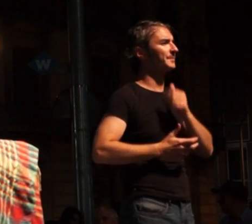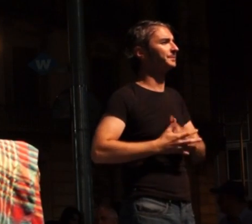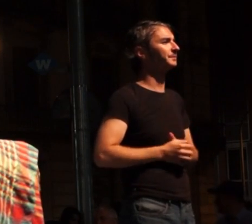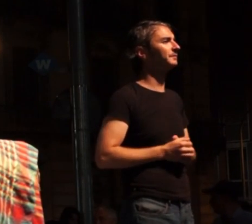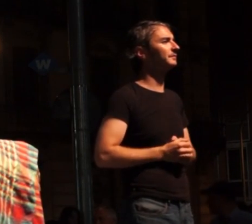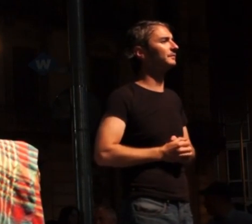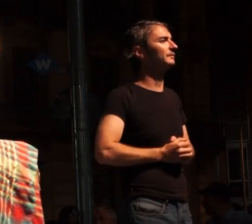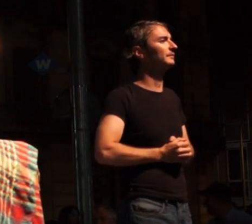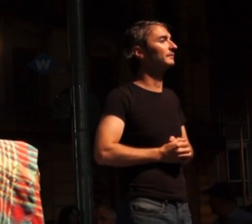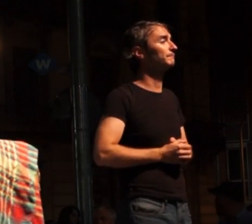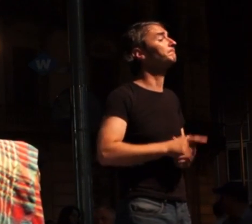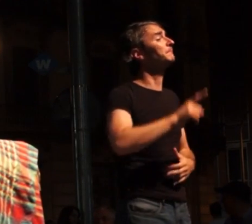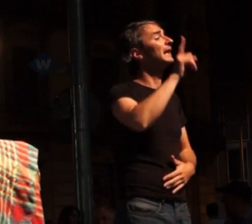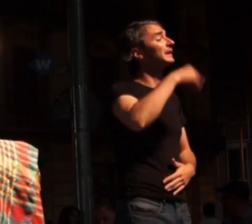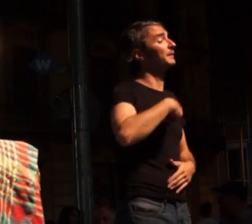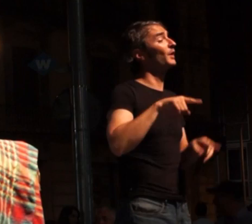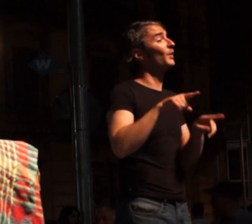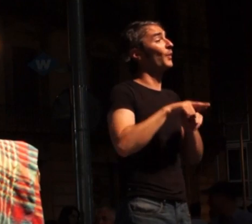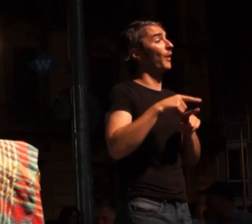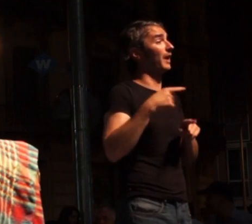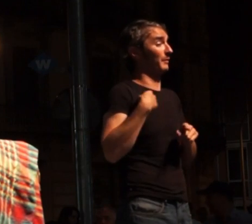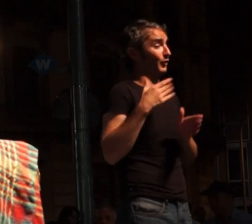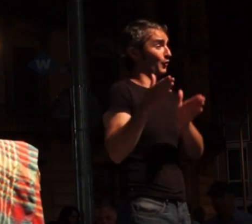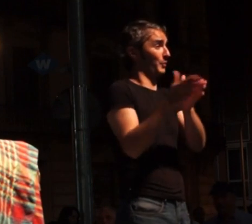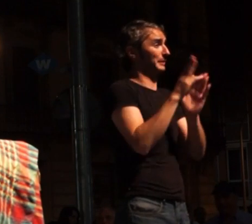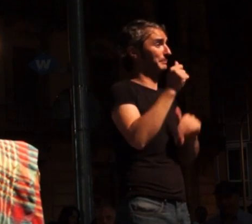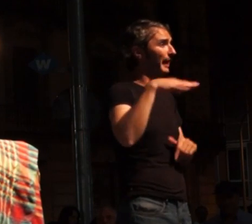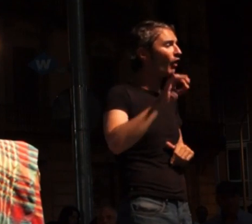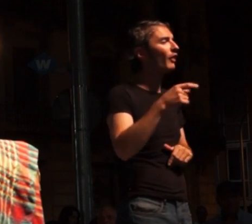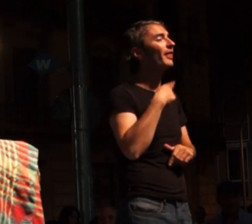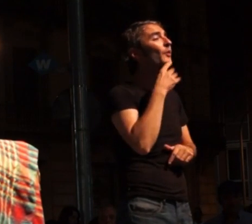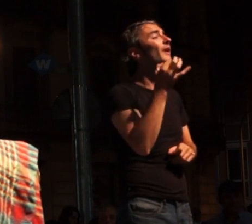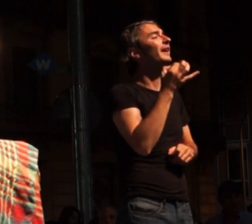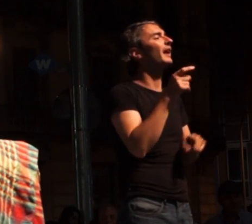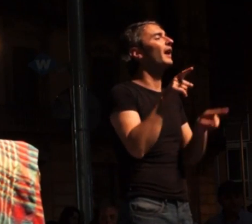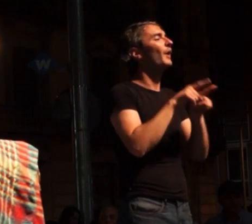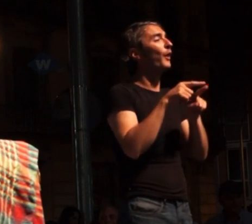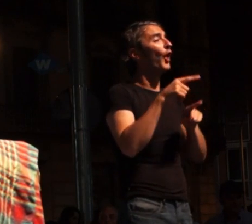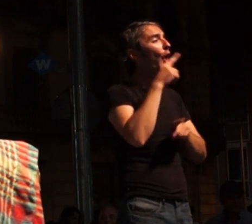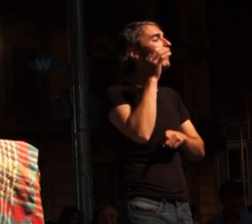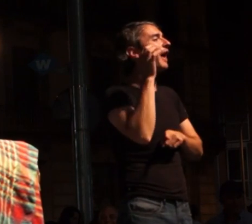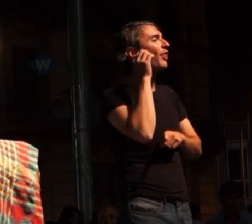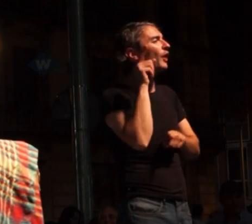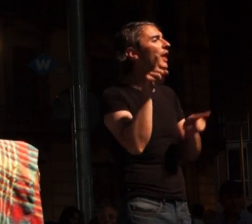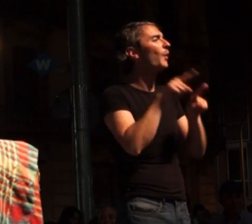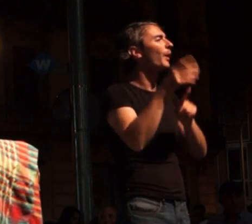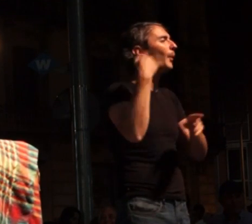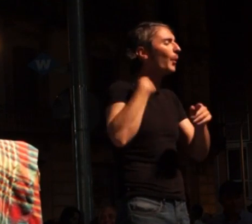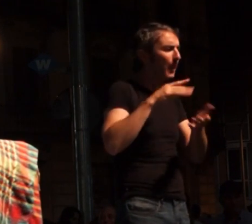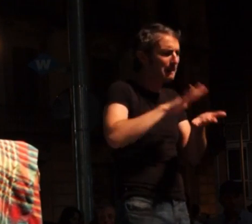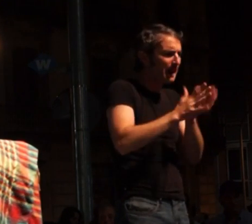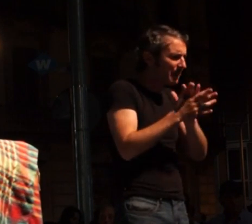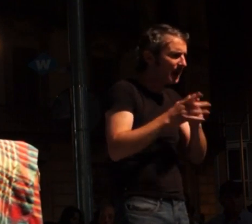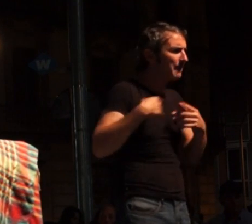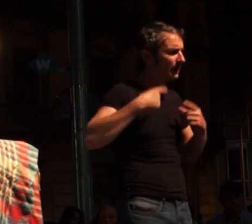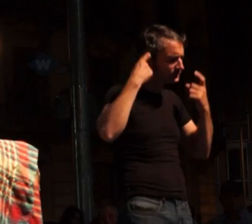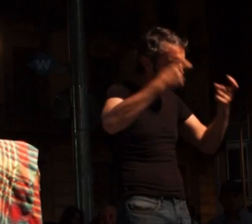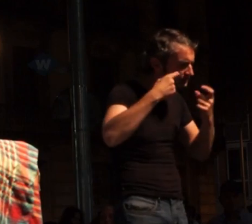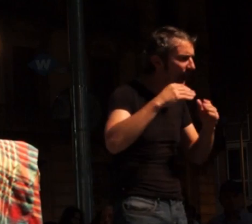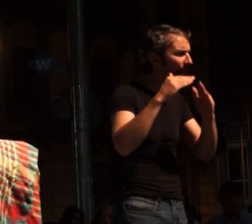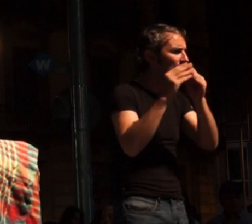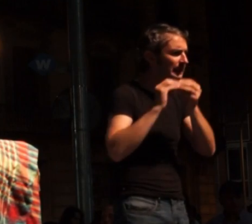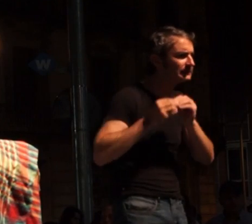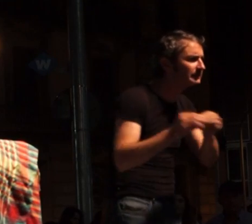Com deien els companys de Pego, els d'aquells homes i dones que només tenien les mans per dur avant la casa,